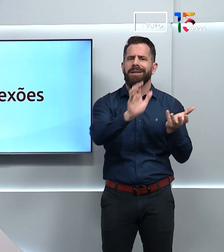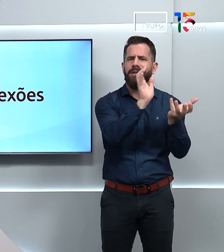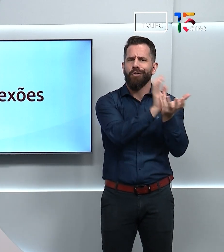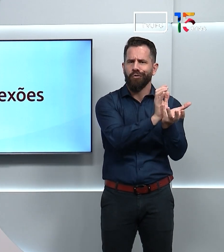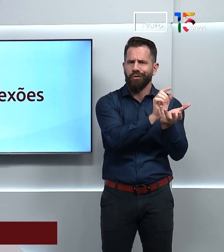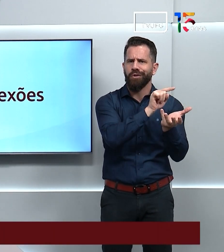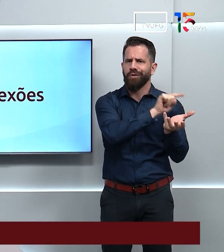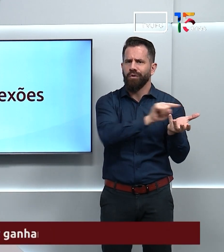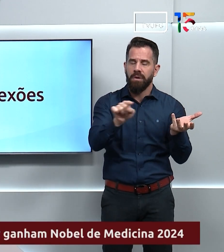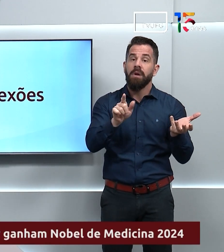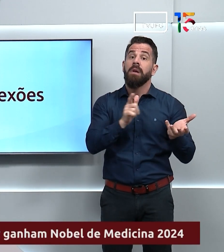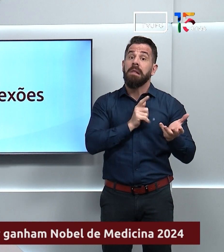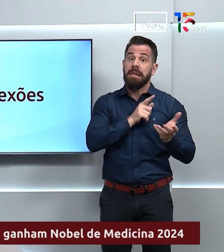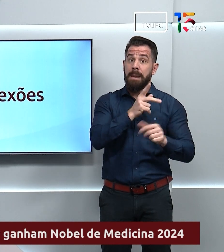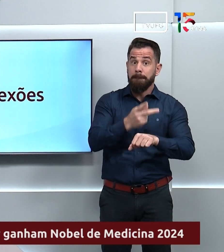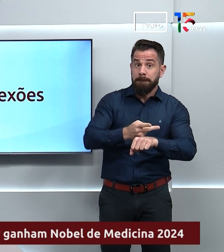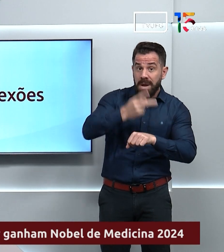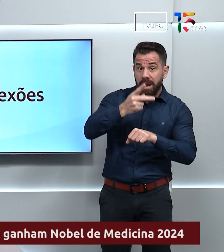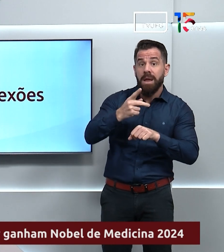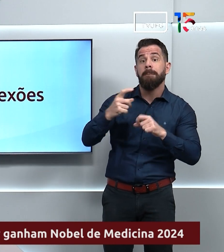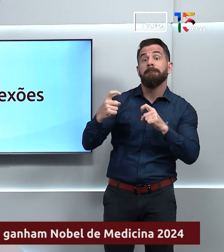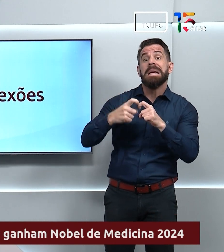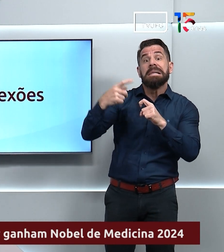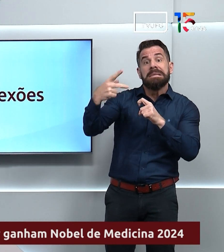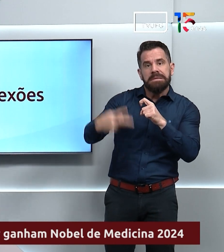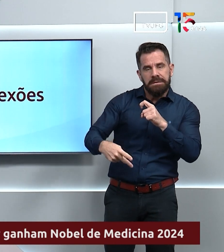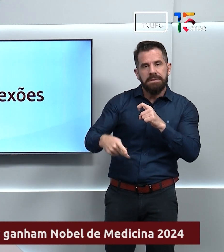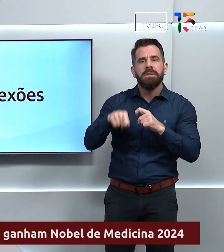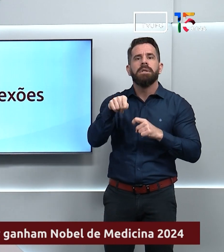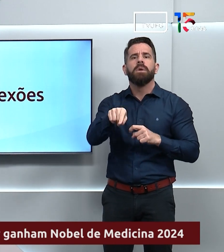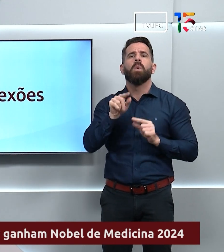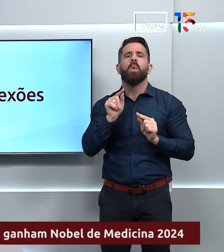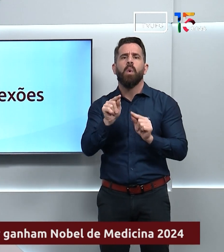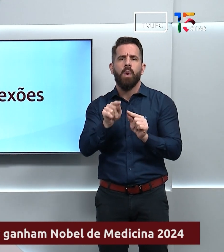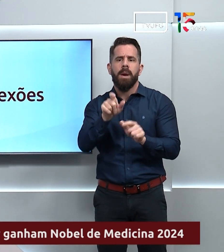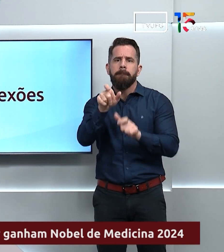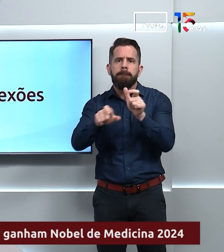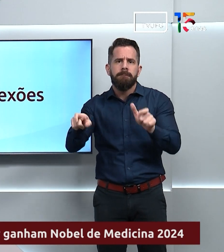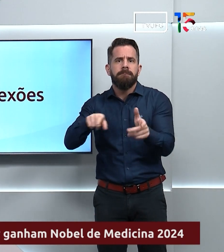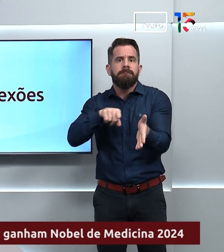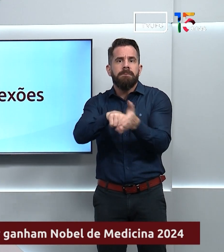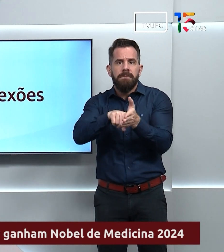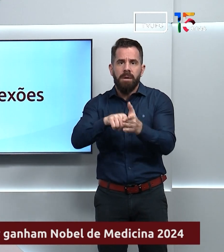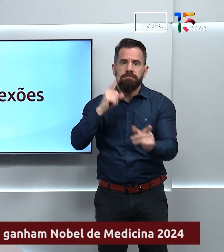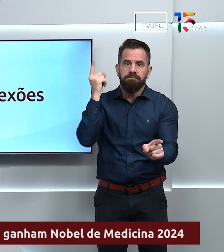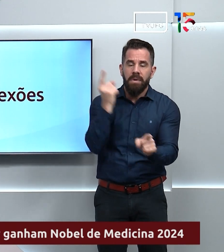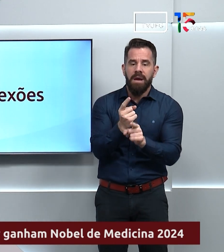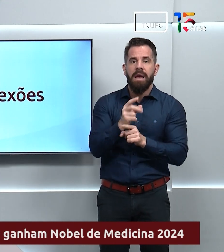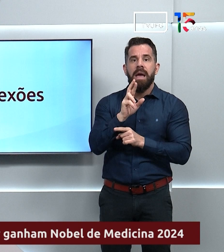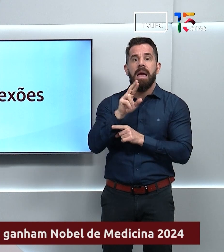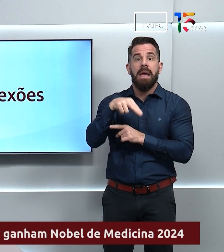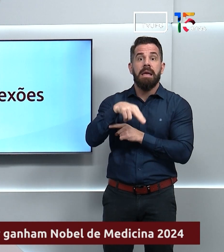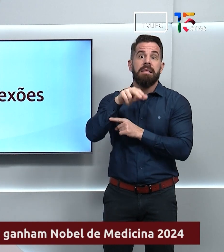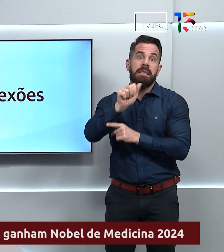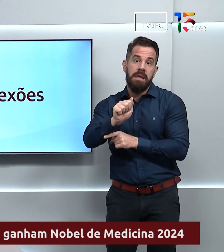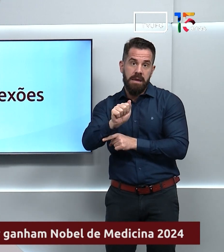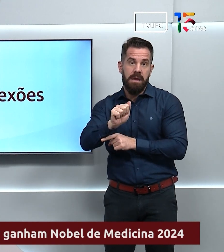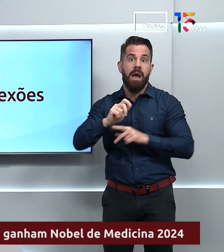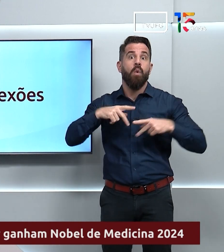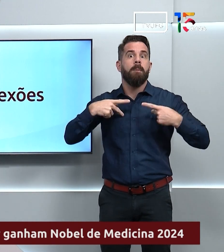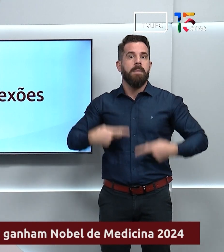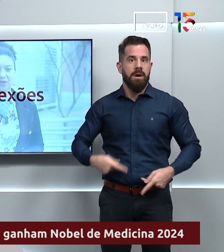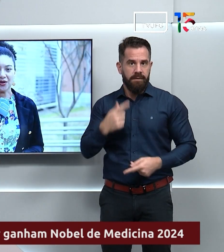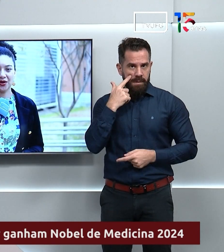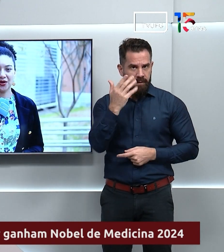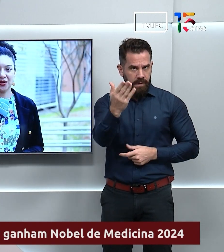Nobel da Medicina foi para pesquisadores que fizeram uma descoberta sobre o RNA nos seres humanos. Acompanhe mais detalhes